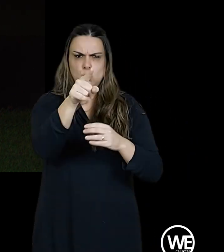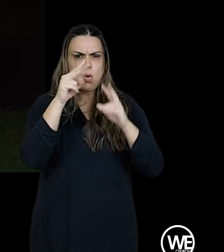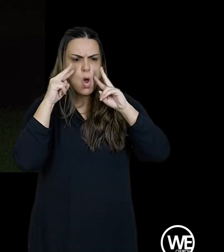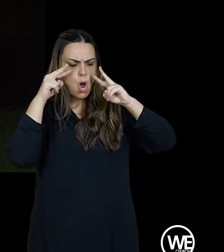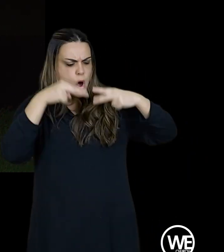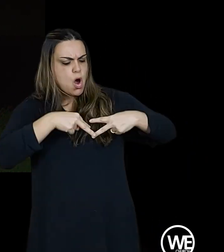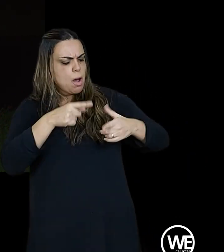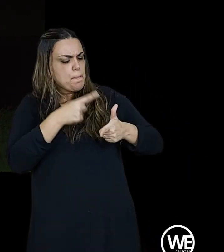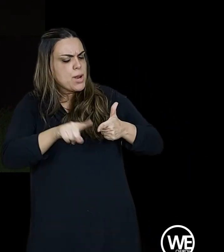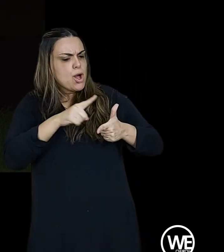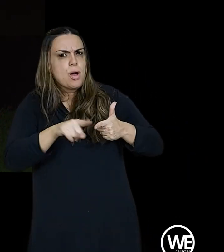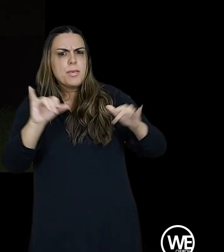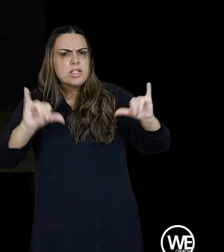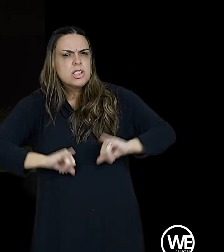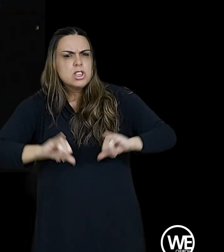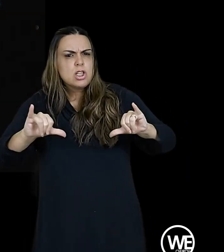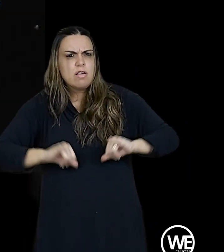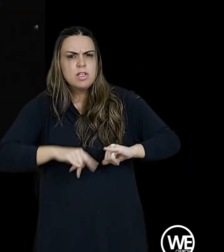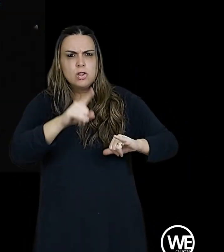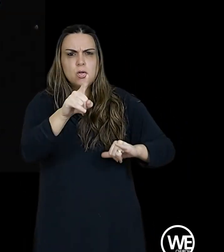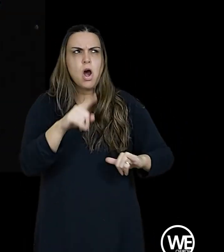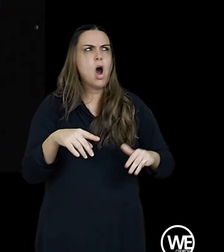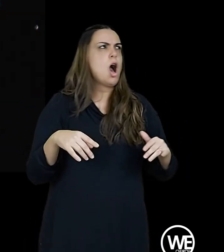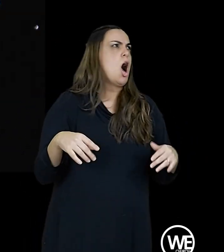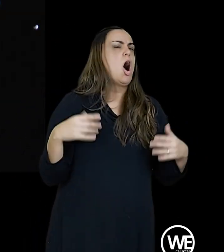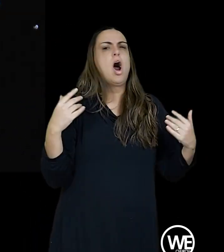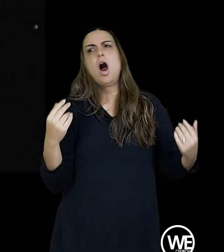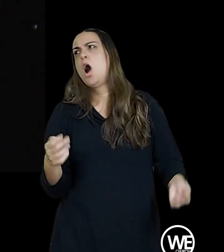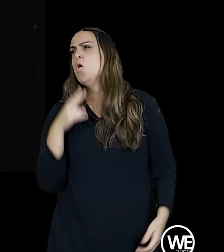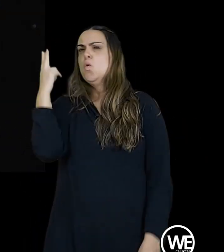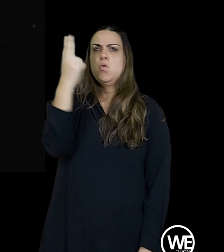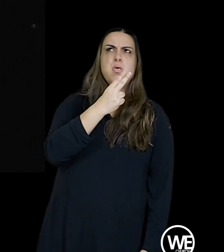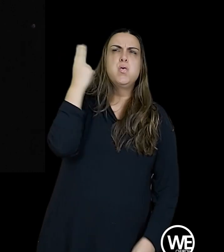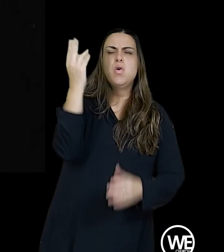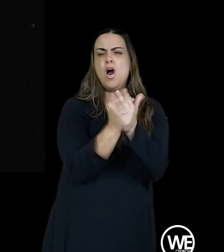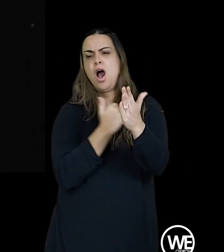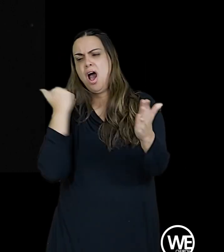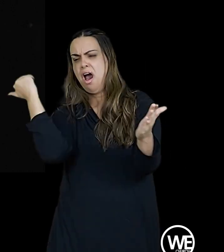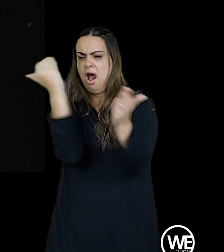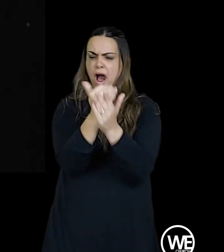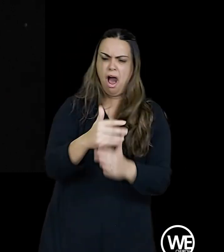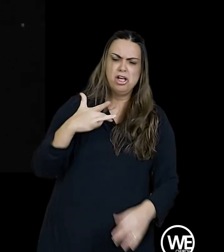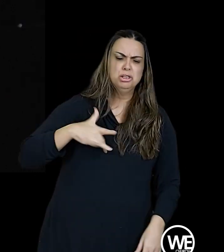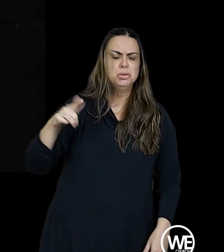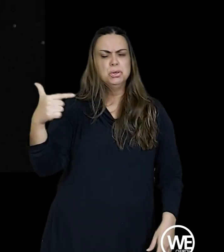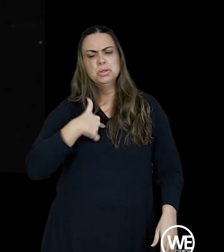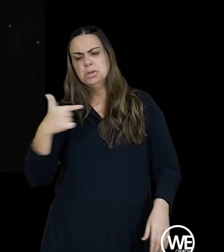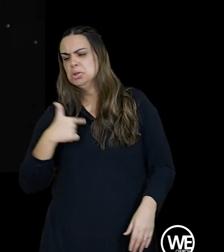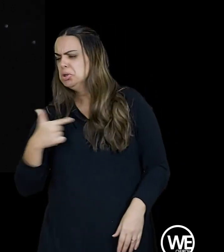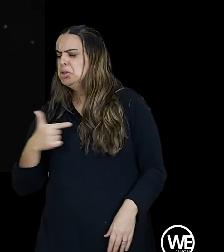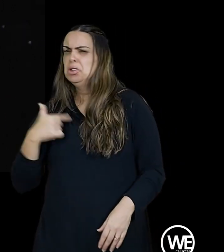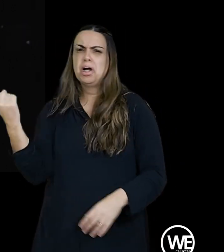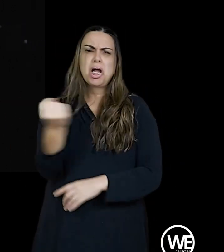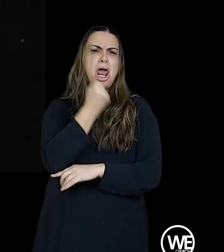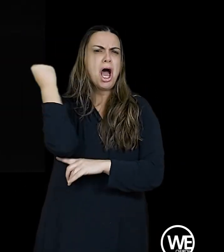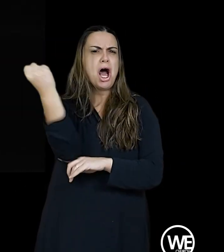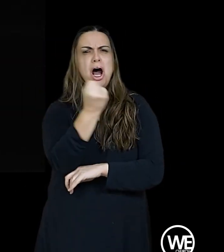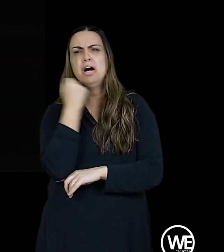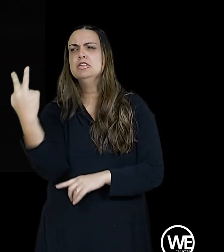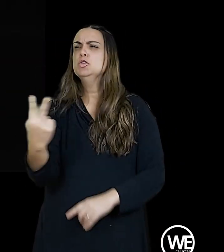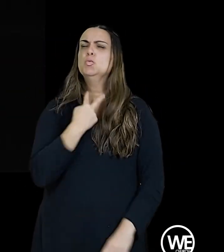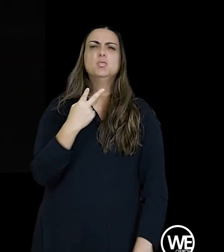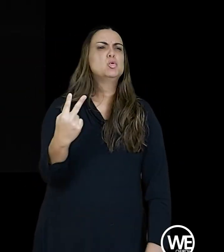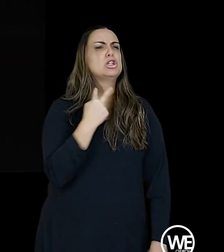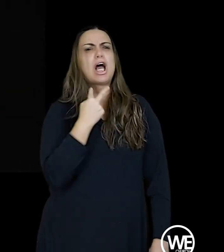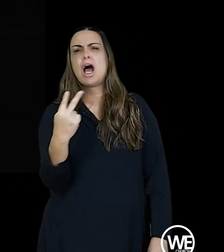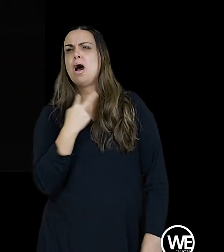seu sofrimento? Será que você enxerga o seu sofrimento como se fosse o maior sofrimento do mundo? Como se o